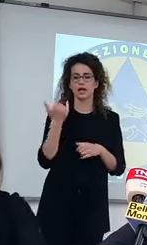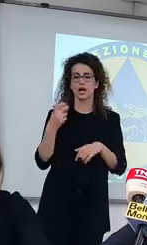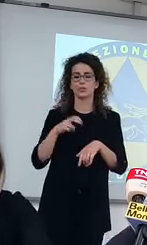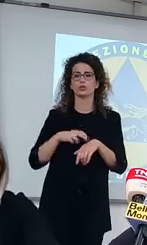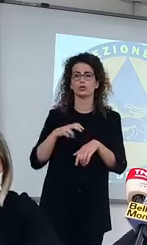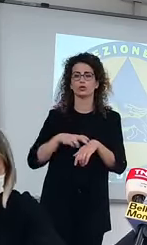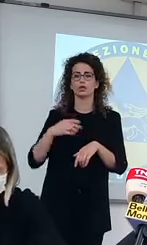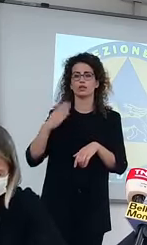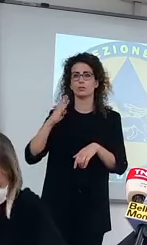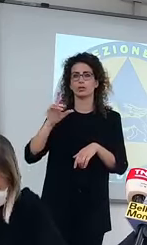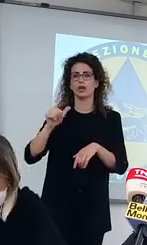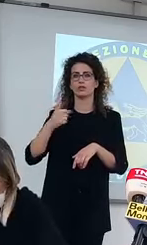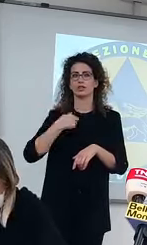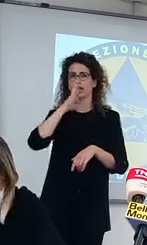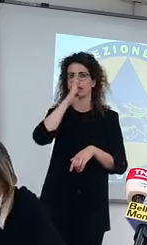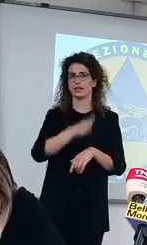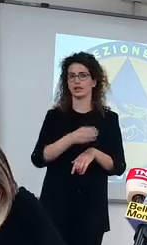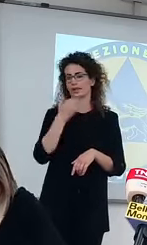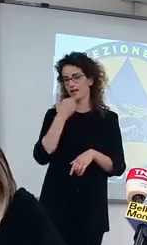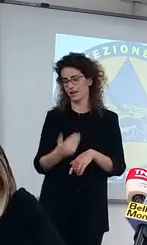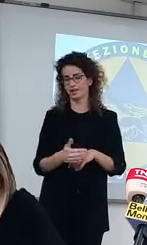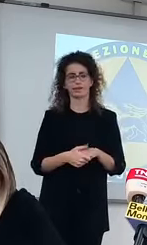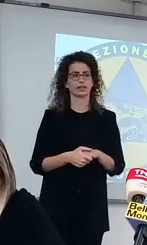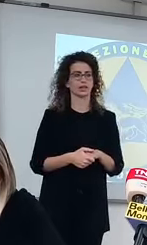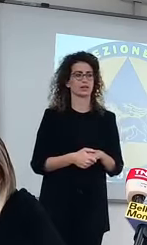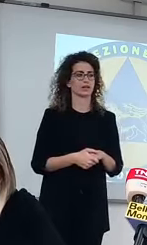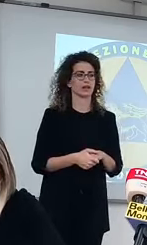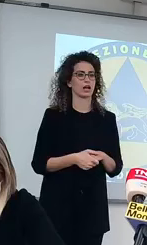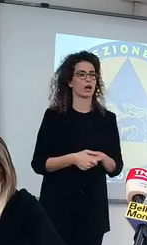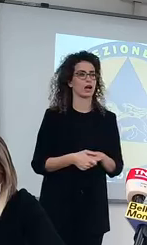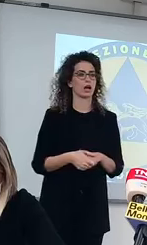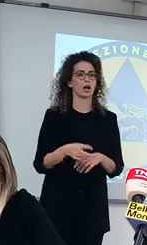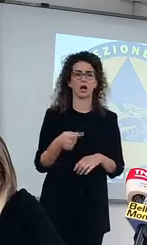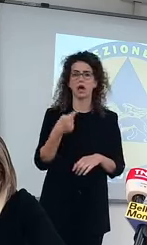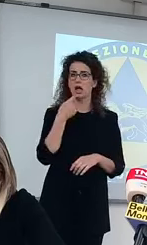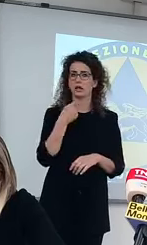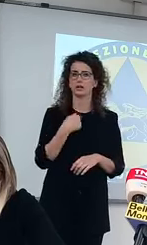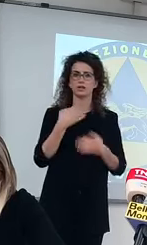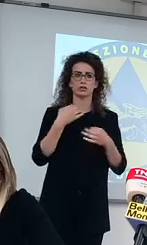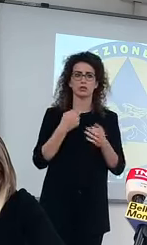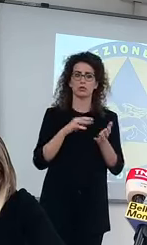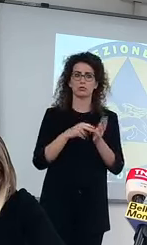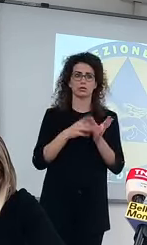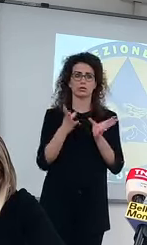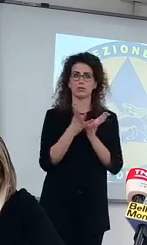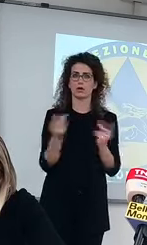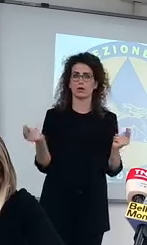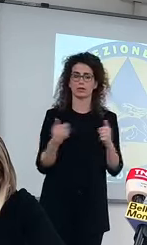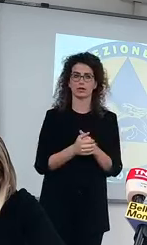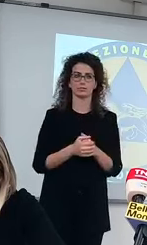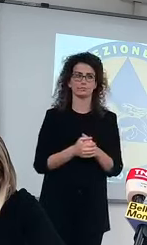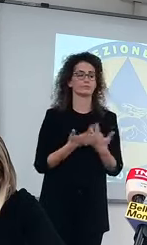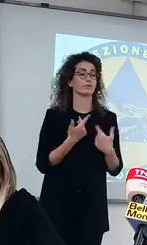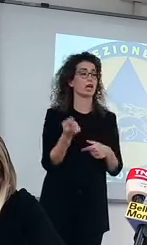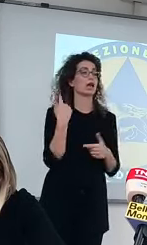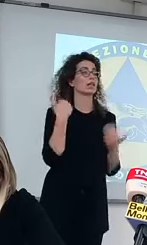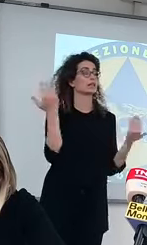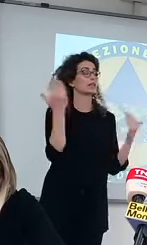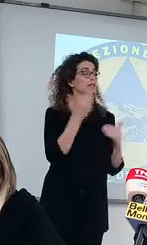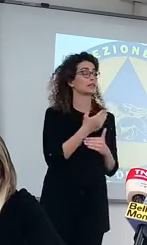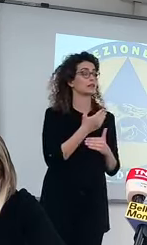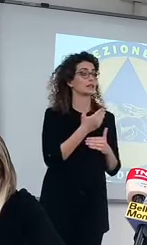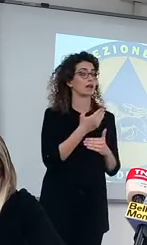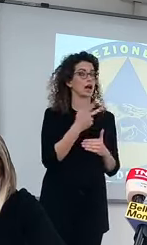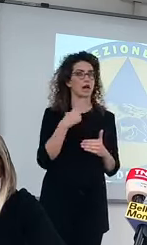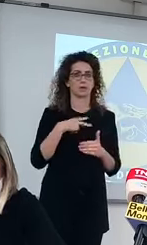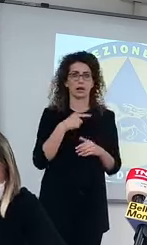in diretta, grazie. Perché... ci ha rassicurato che aveva risolto il problema. Almeno a ieri sera lui... Sperando che sia